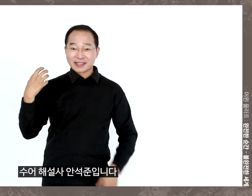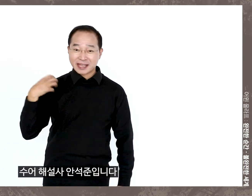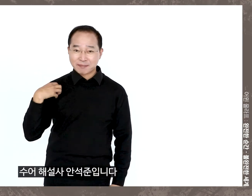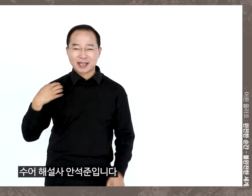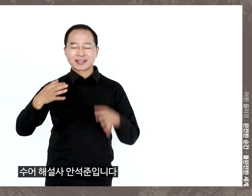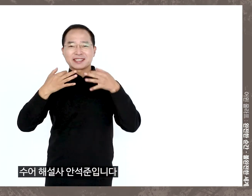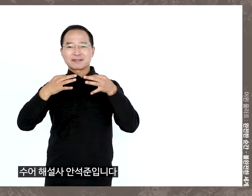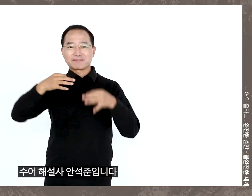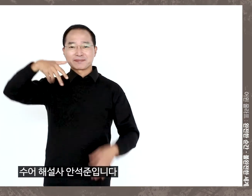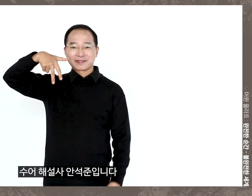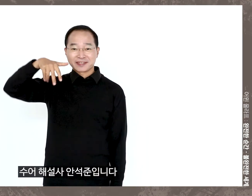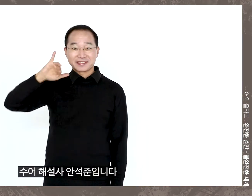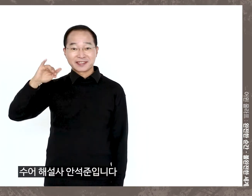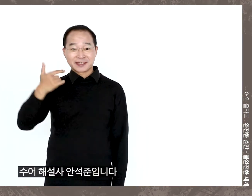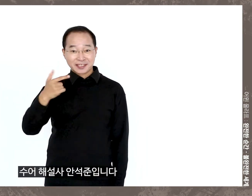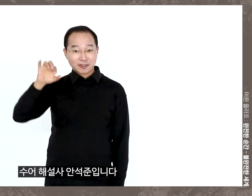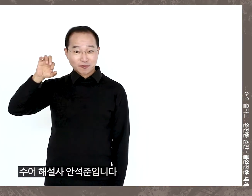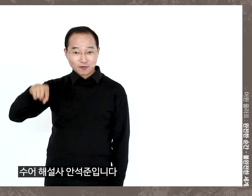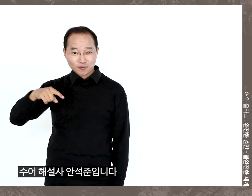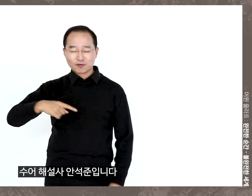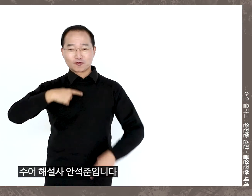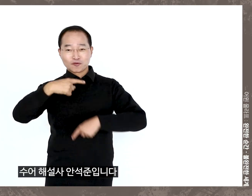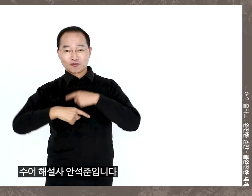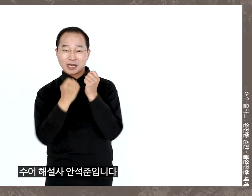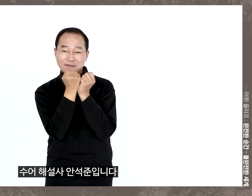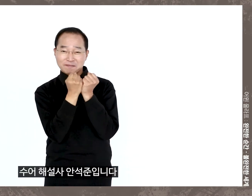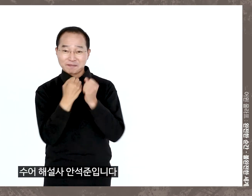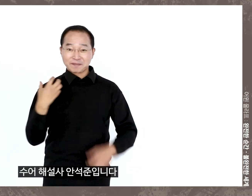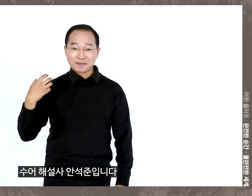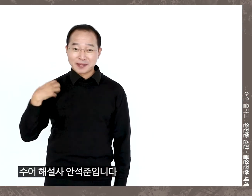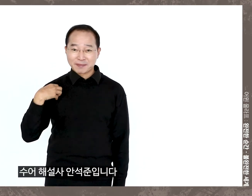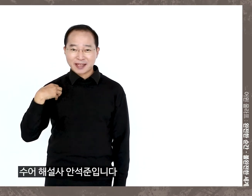수어해설사 안석준입니다.